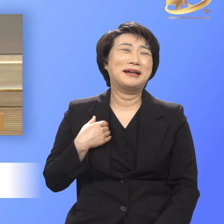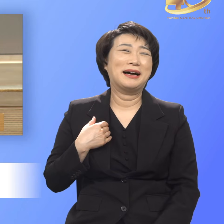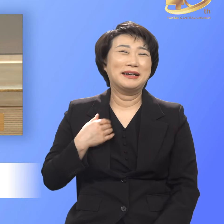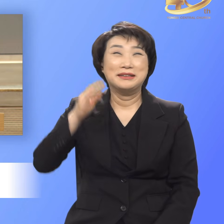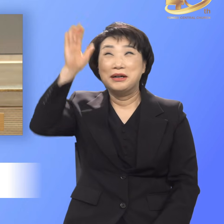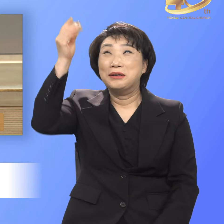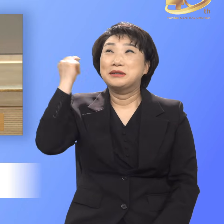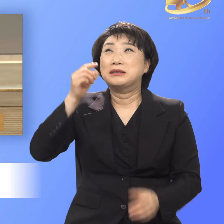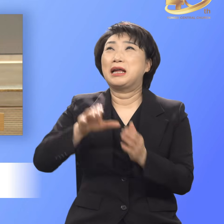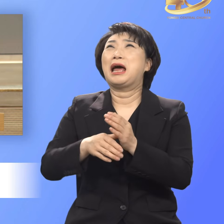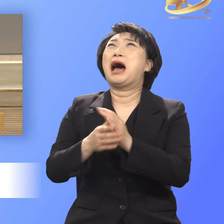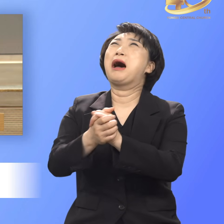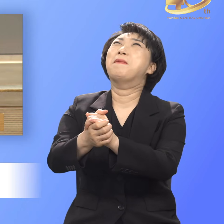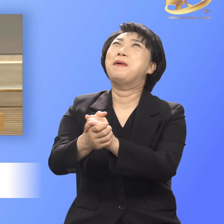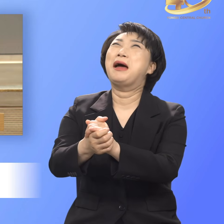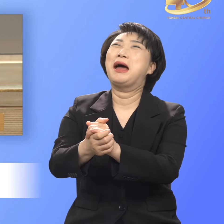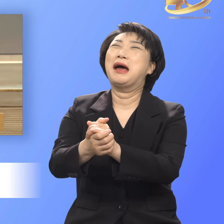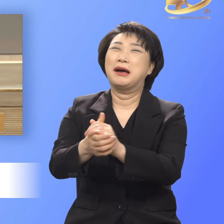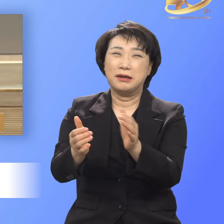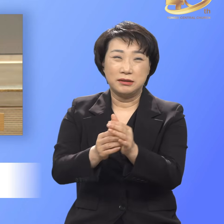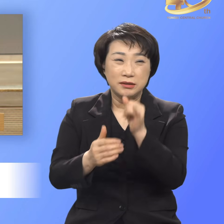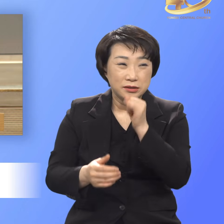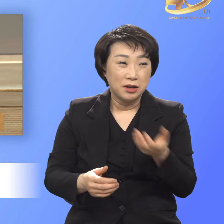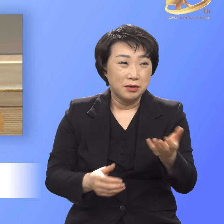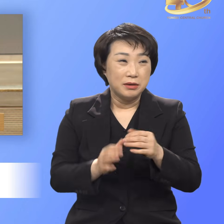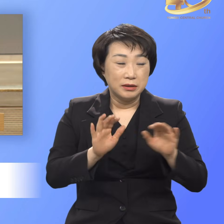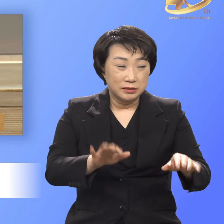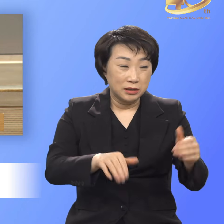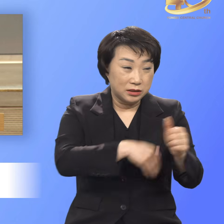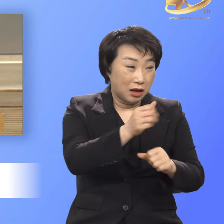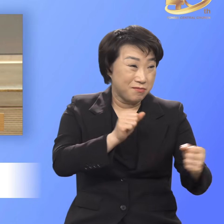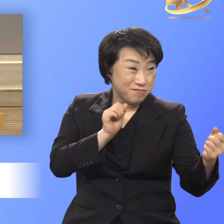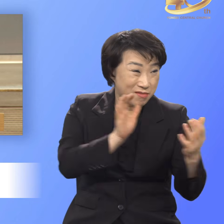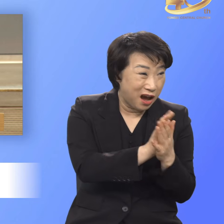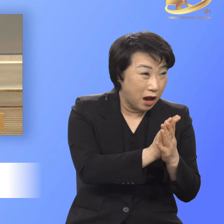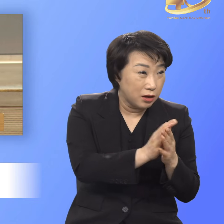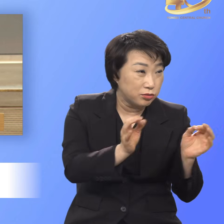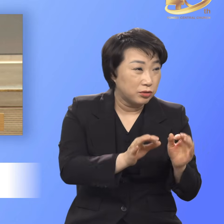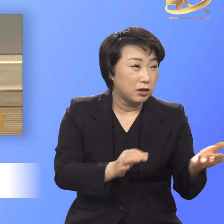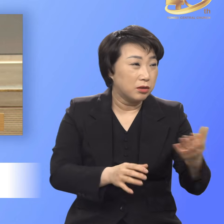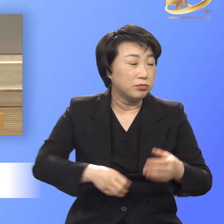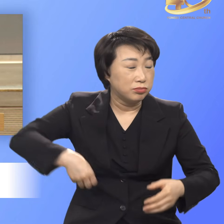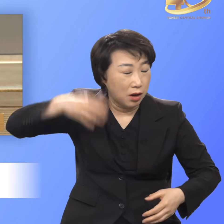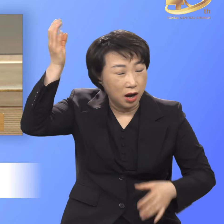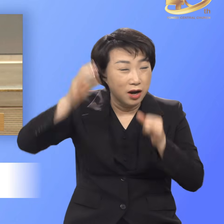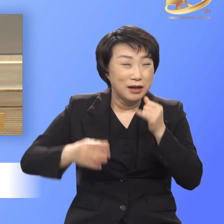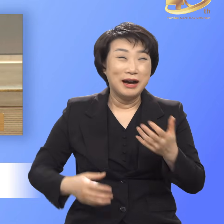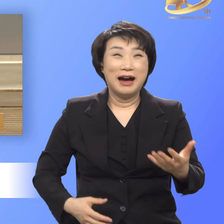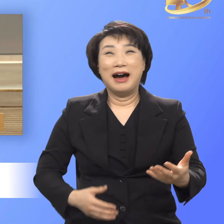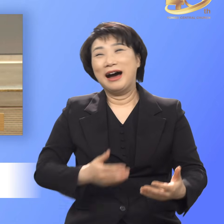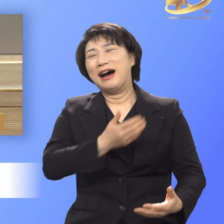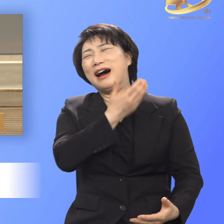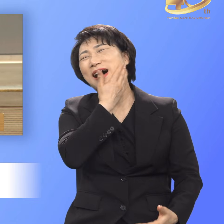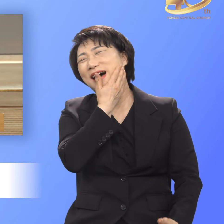소리 들을 때는 다 그런 것 같은데 실제로 그 상황에 도달하면 다 잊어버려요.